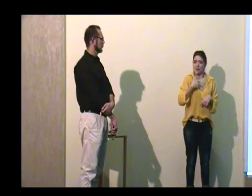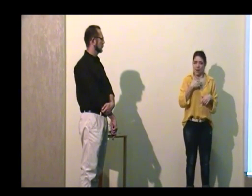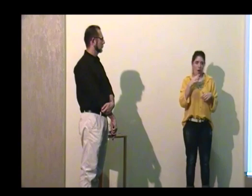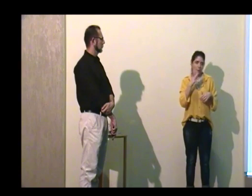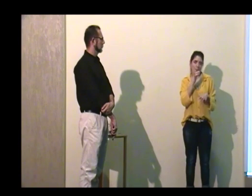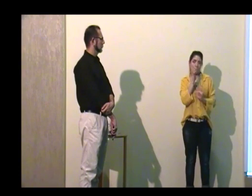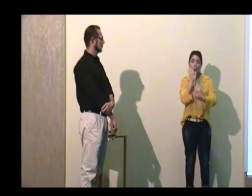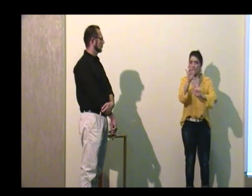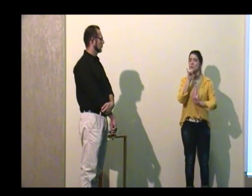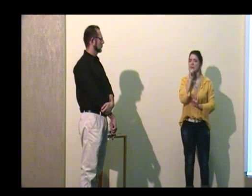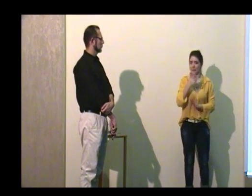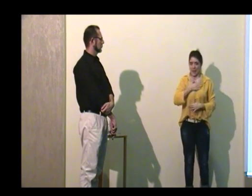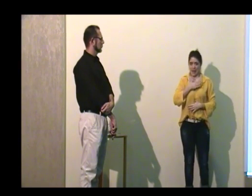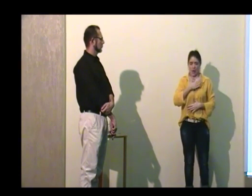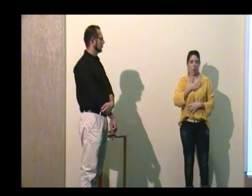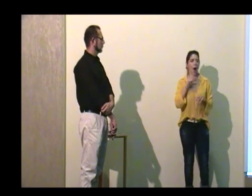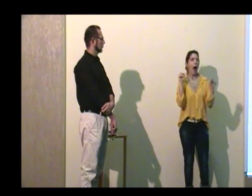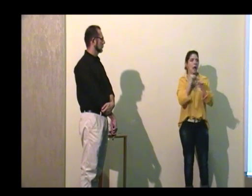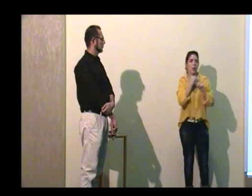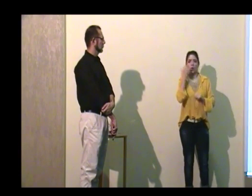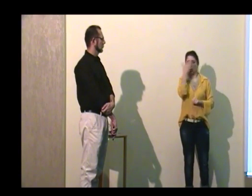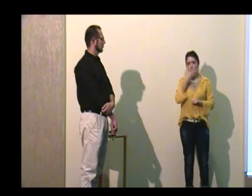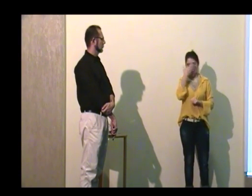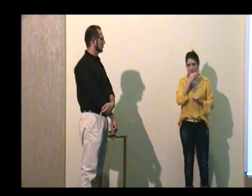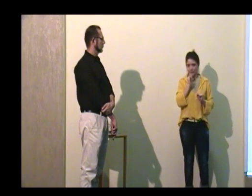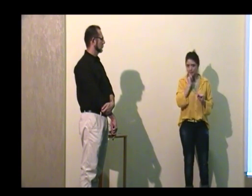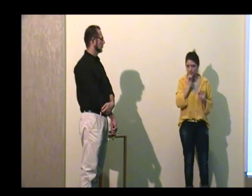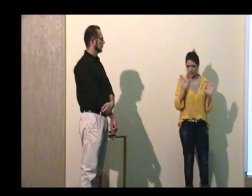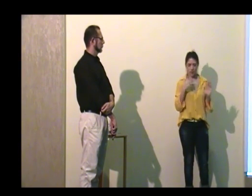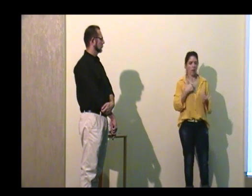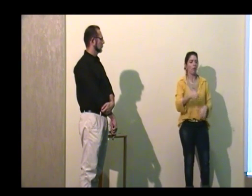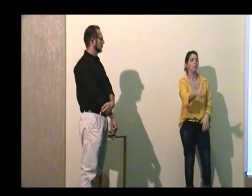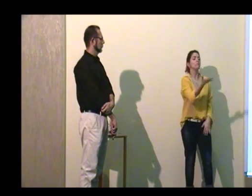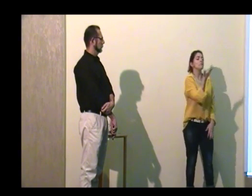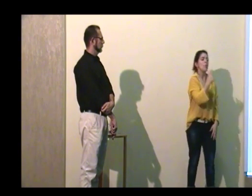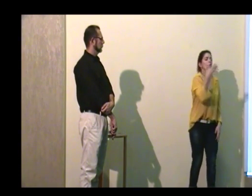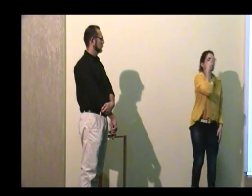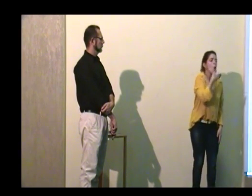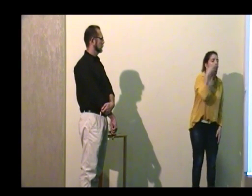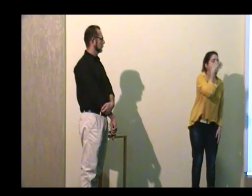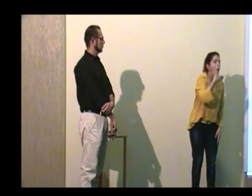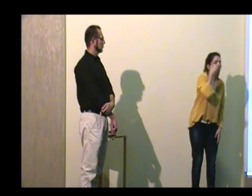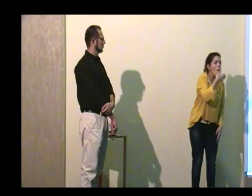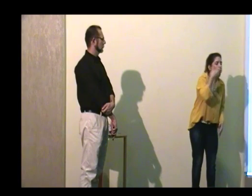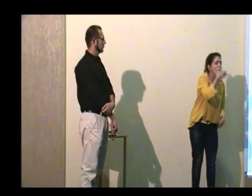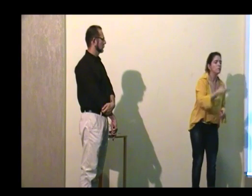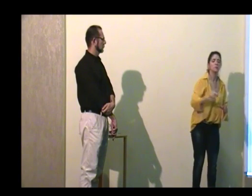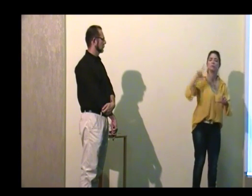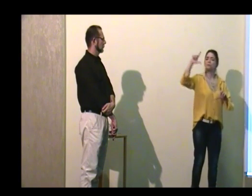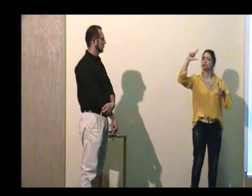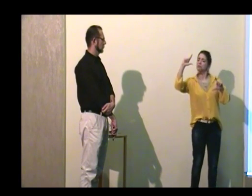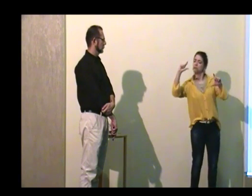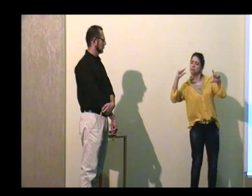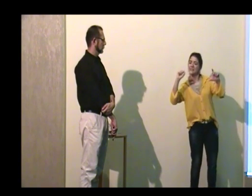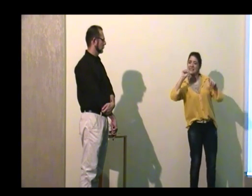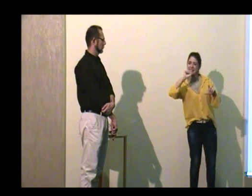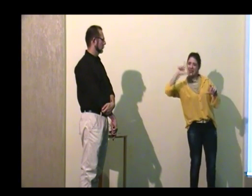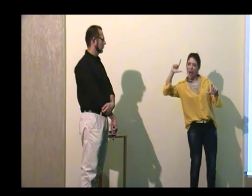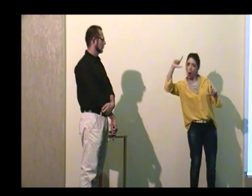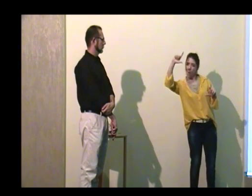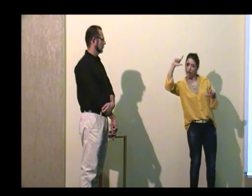Ela está sempre ocupada, então come fora de casa, desregrado. Tem gente que adora doce, come muito